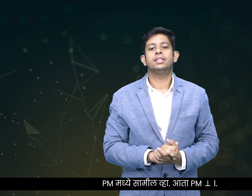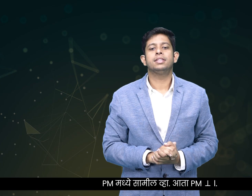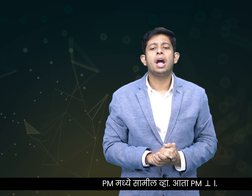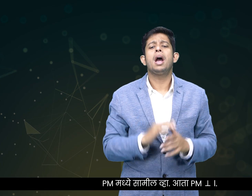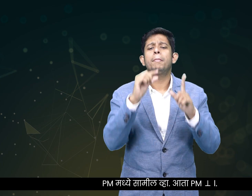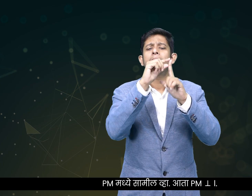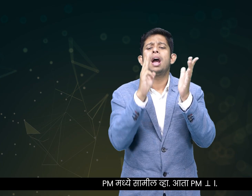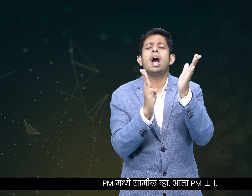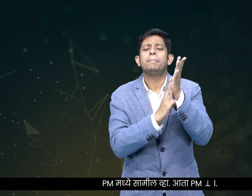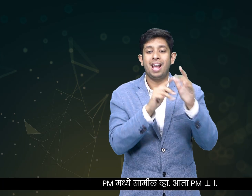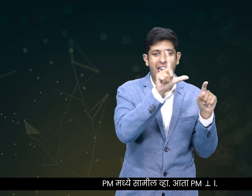ला.